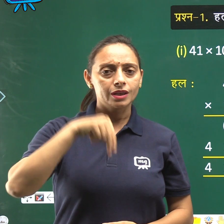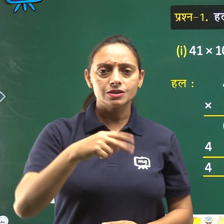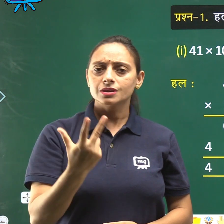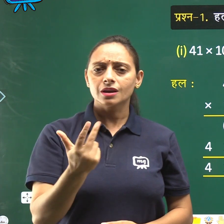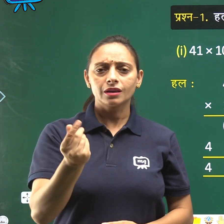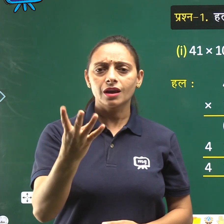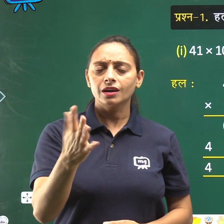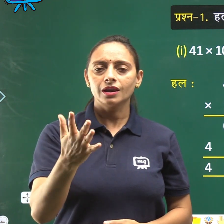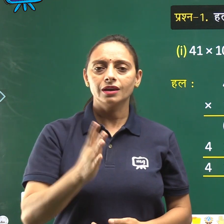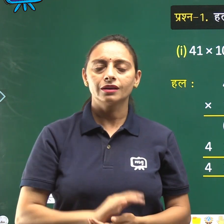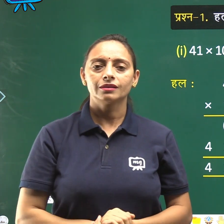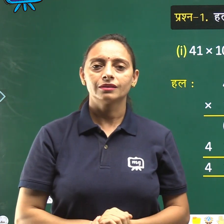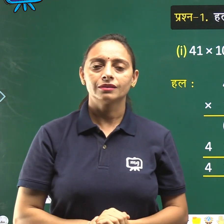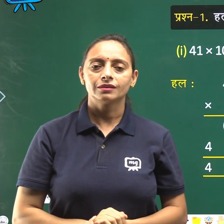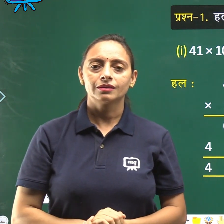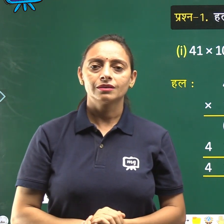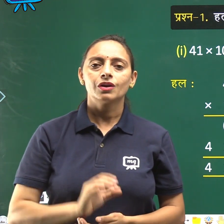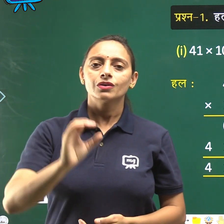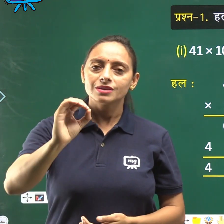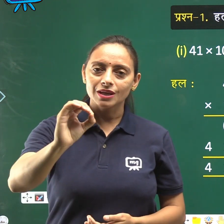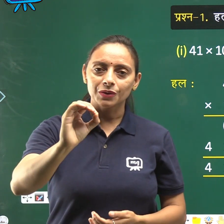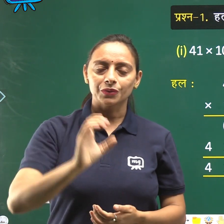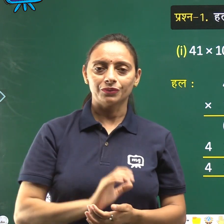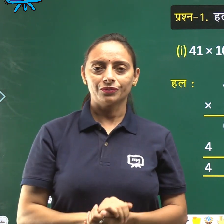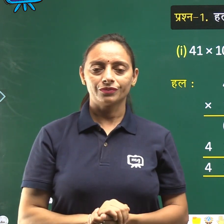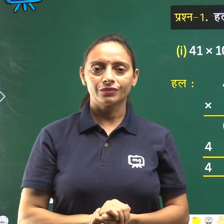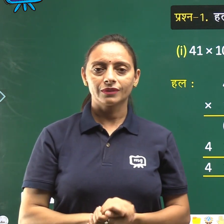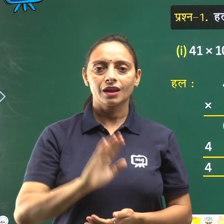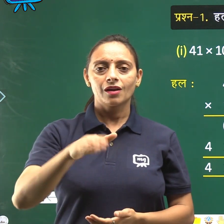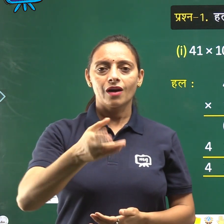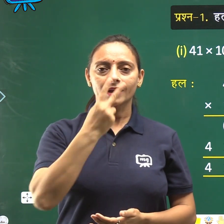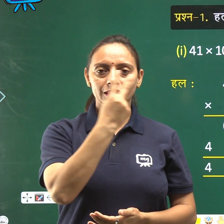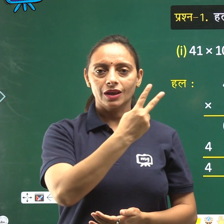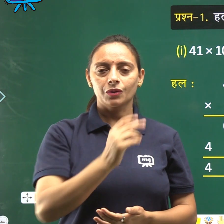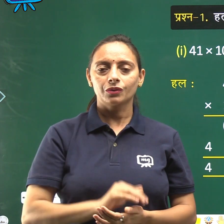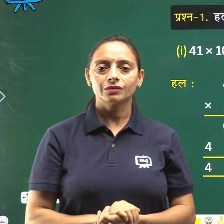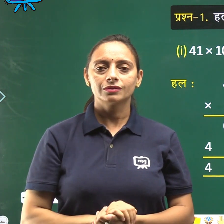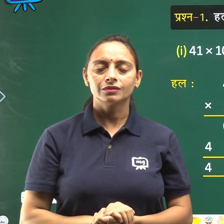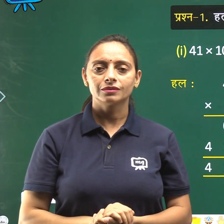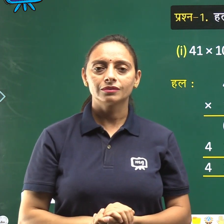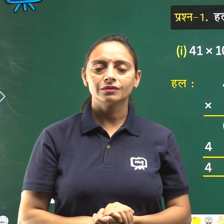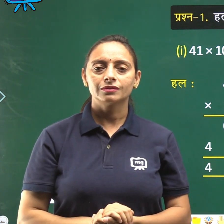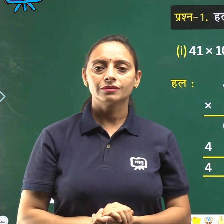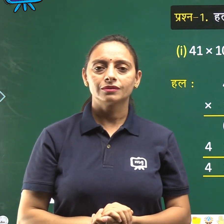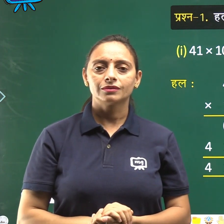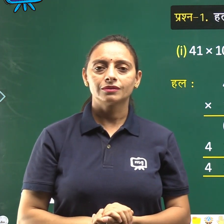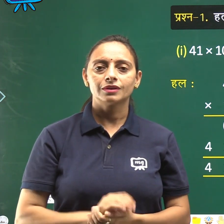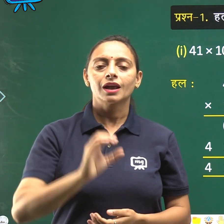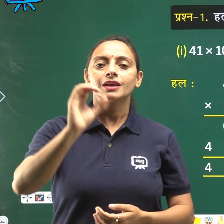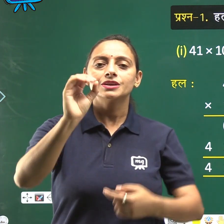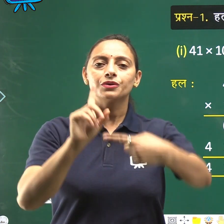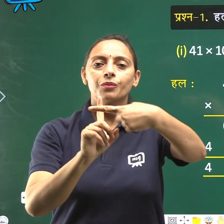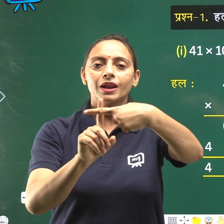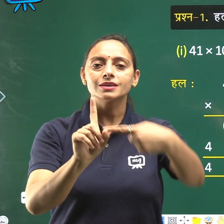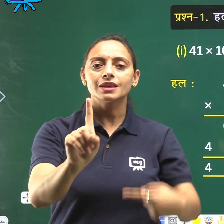है, यहाँ लिखेंगे 0। आगे देखो, 0 प्लस